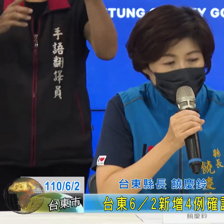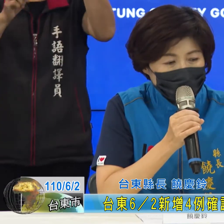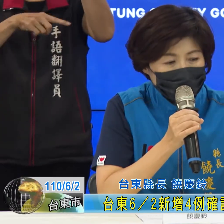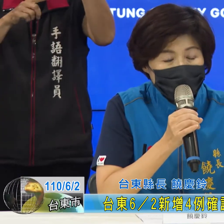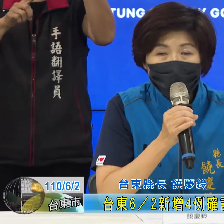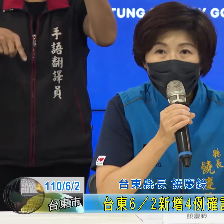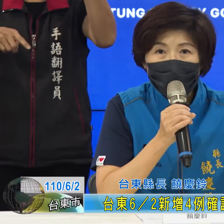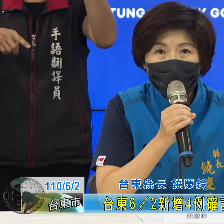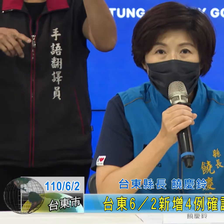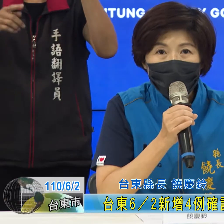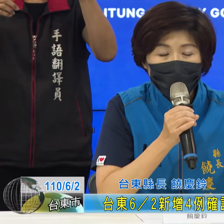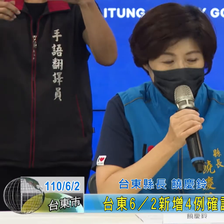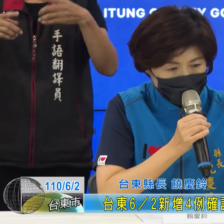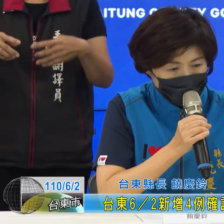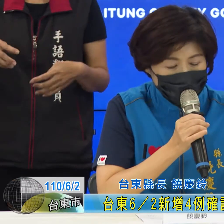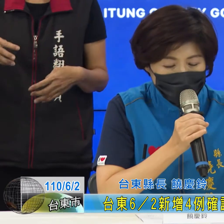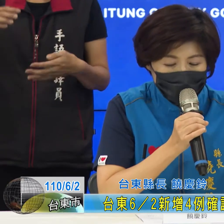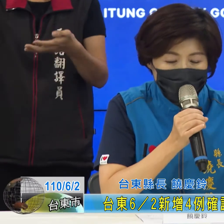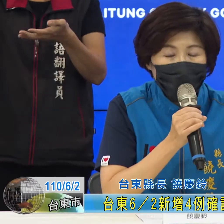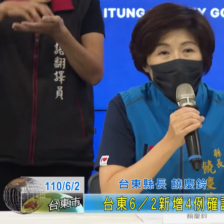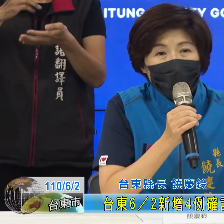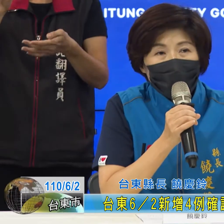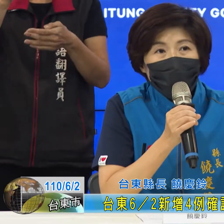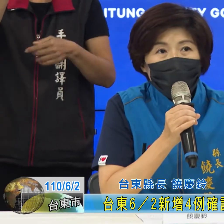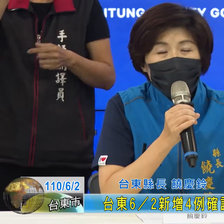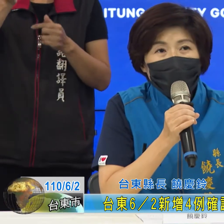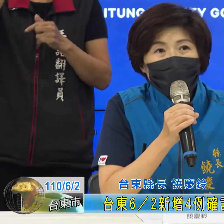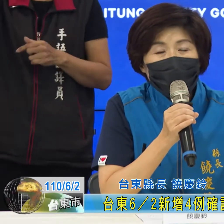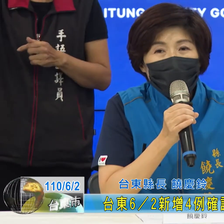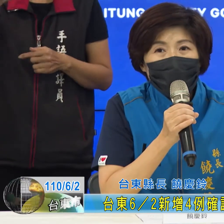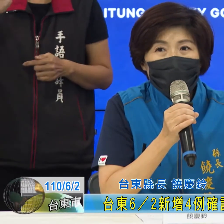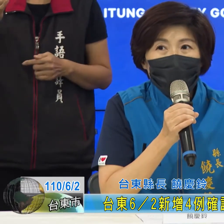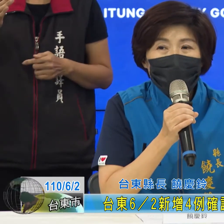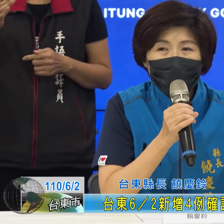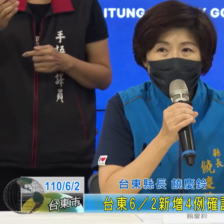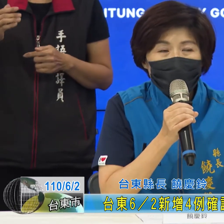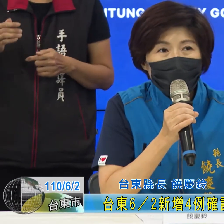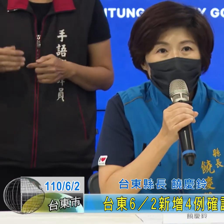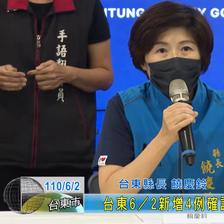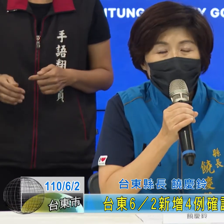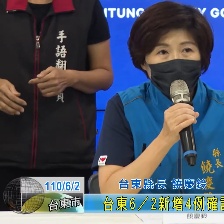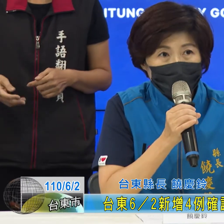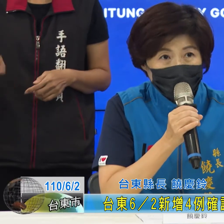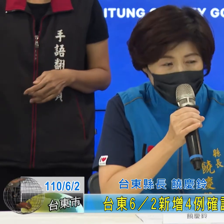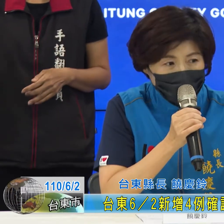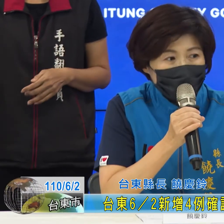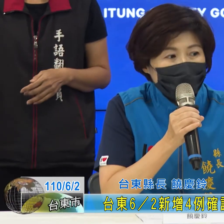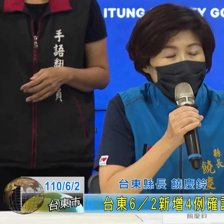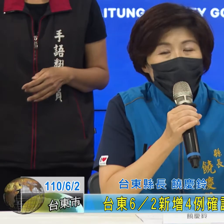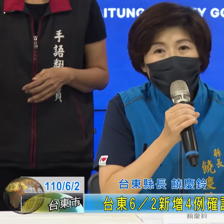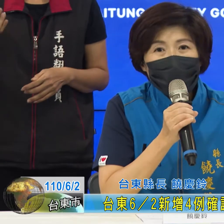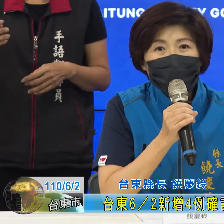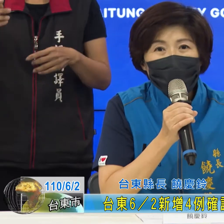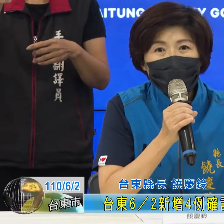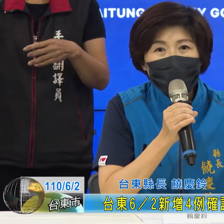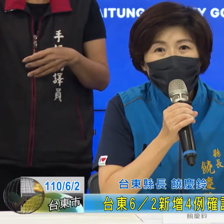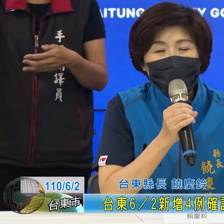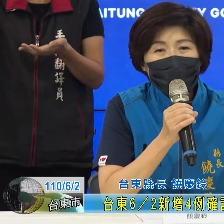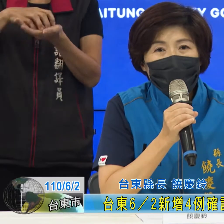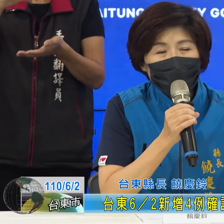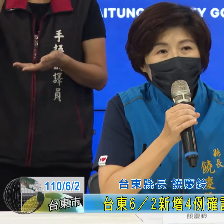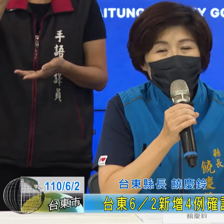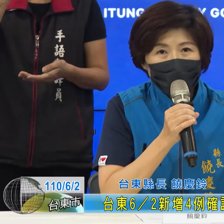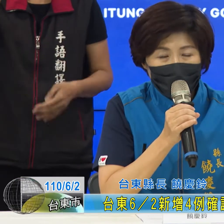阳性，但是最后是2位确诊。过去3天的阳性个案都是0。我们可以在这